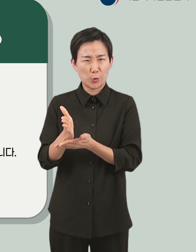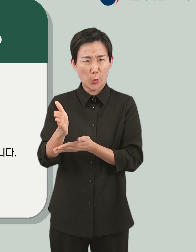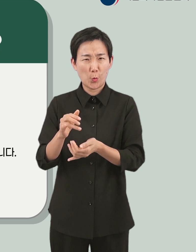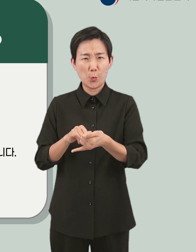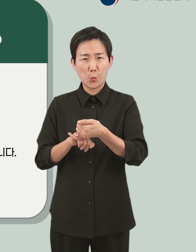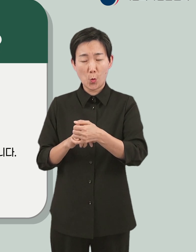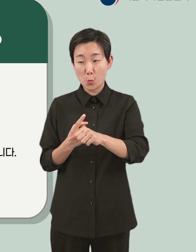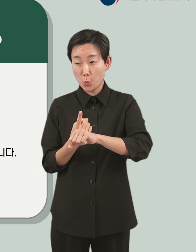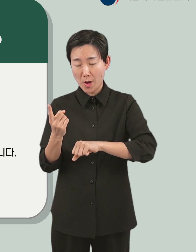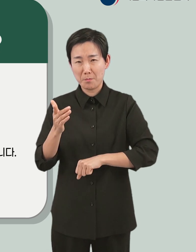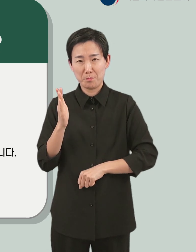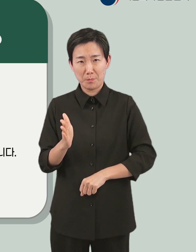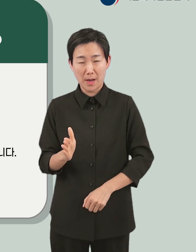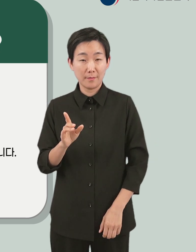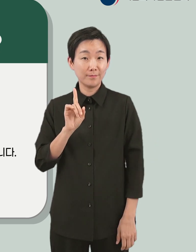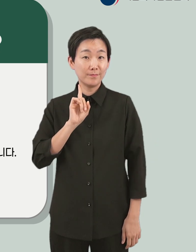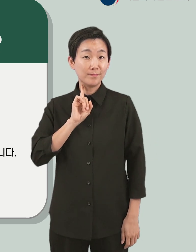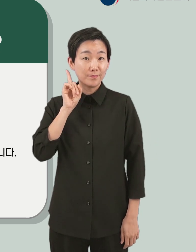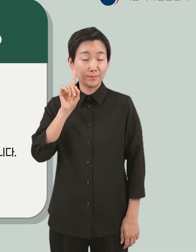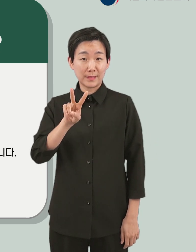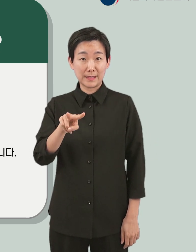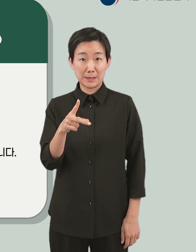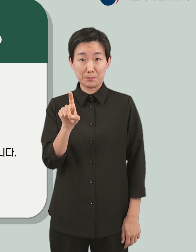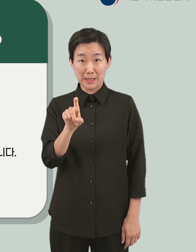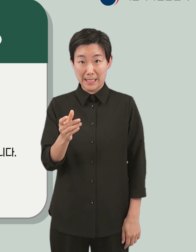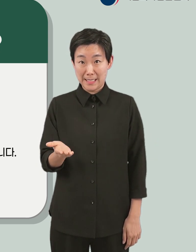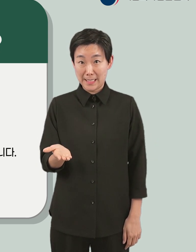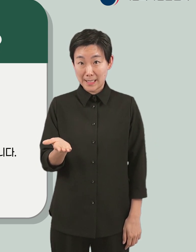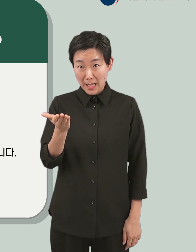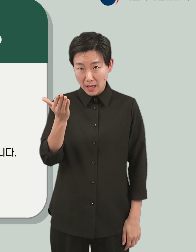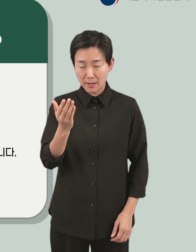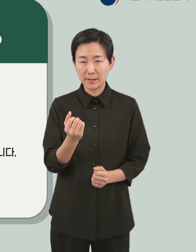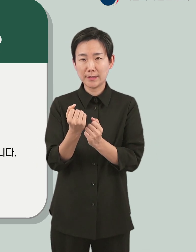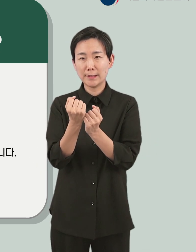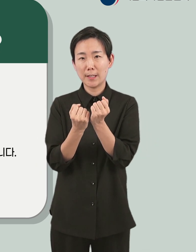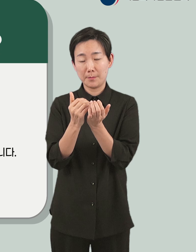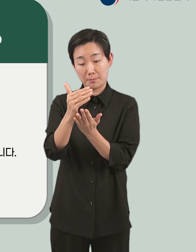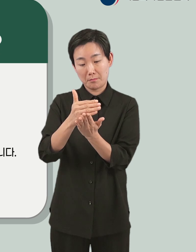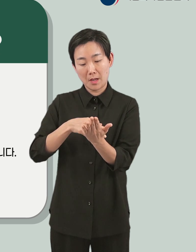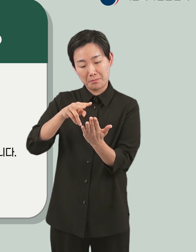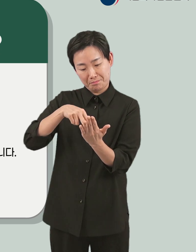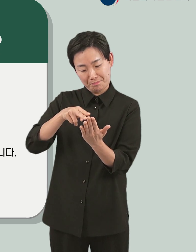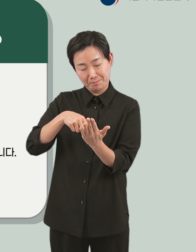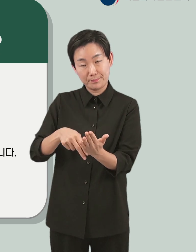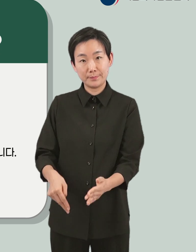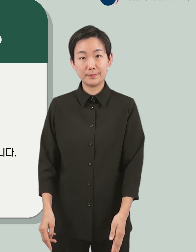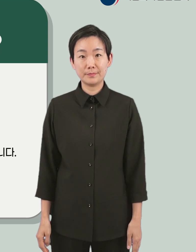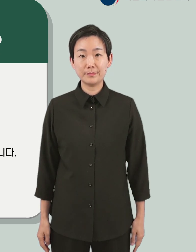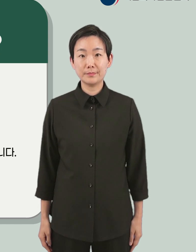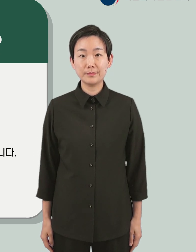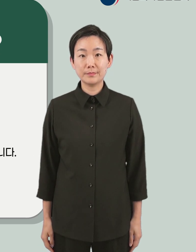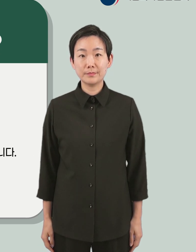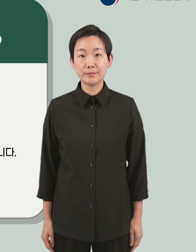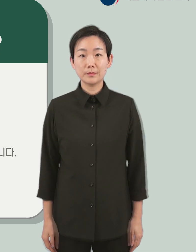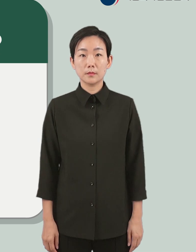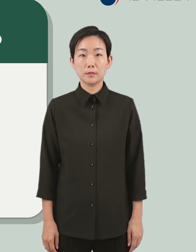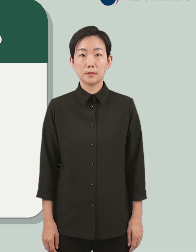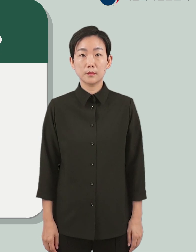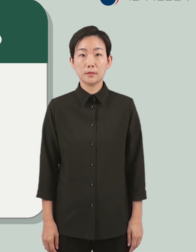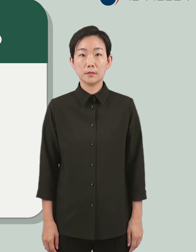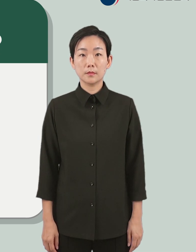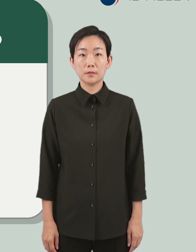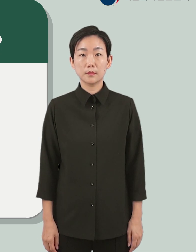사용합니다. 전용 커프 외에는 사용하지 않습니다. 최고 혈압이 210mm 머큐리 이상